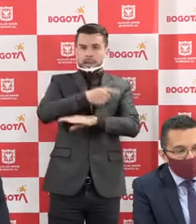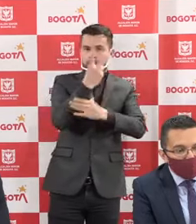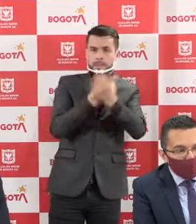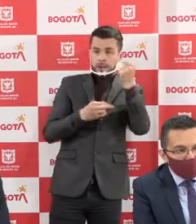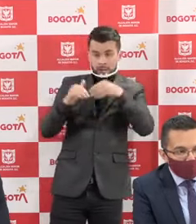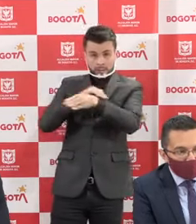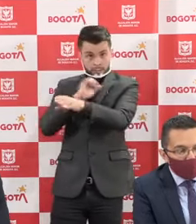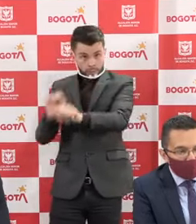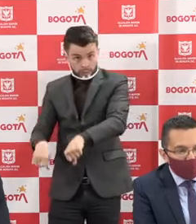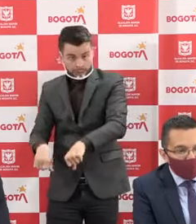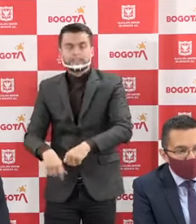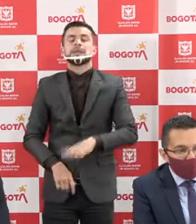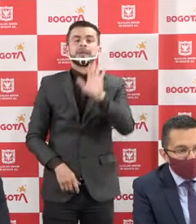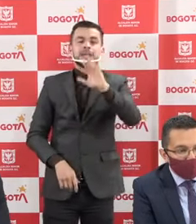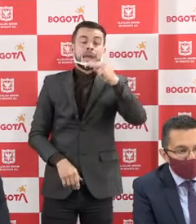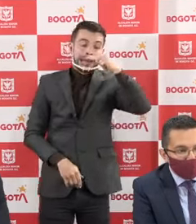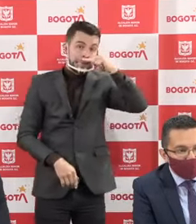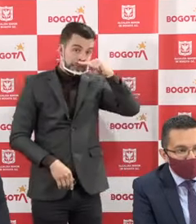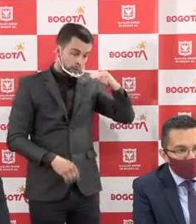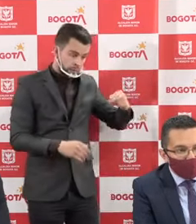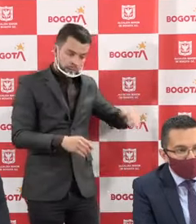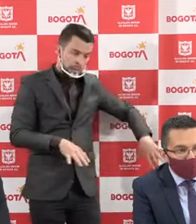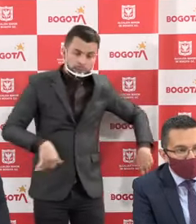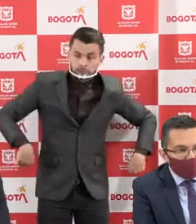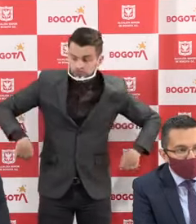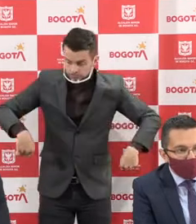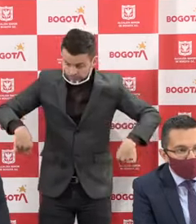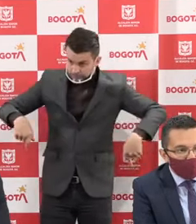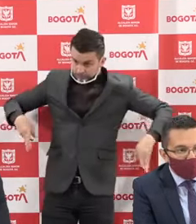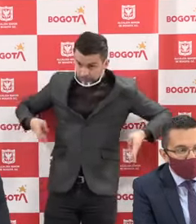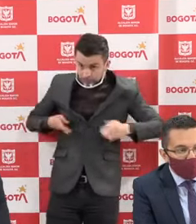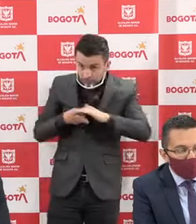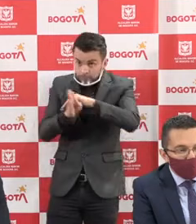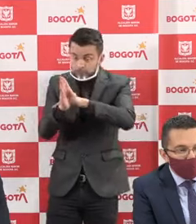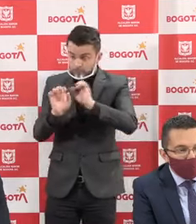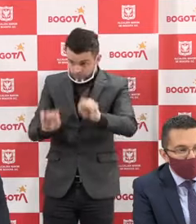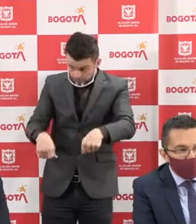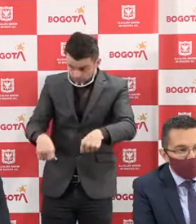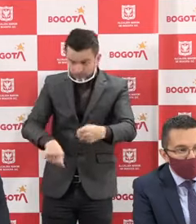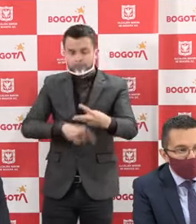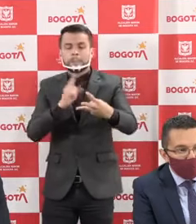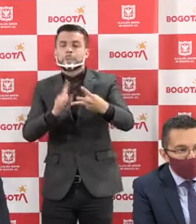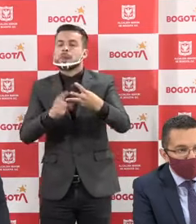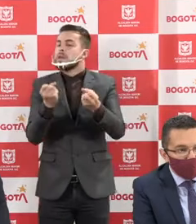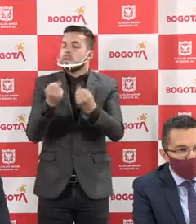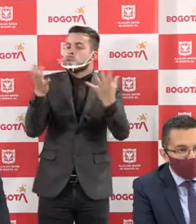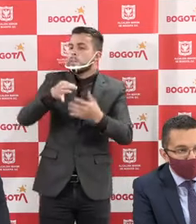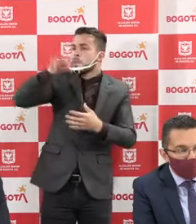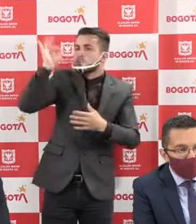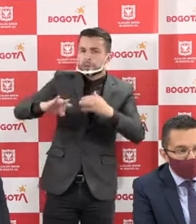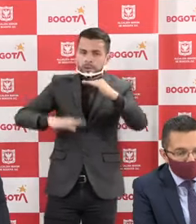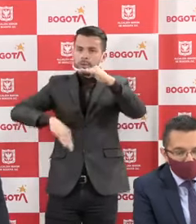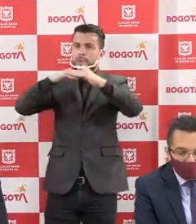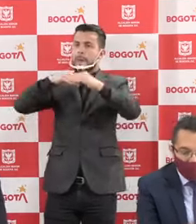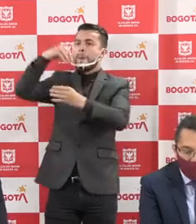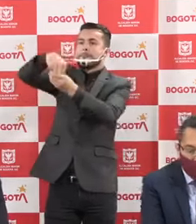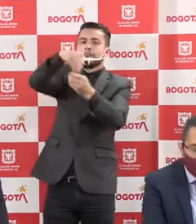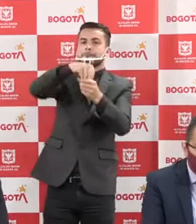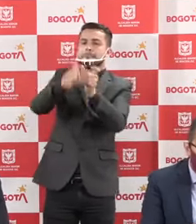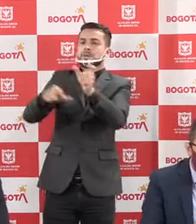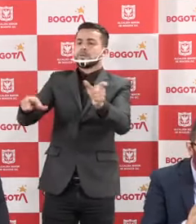días e según lo que estaba en el decreto cuál será el porcentaje de ocupación y si funcionarán las plazoletas de comidas